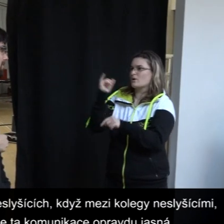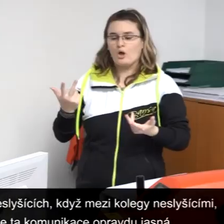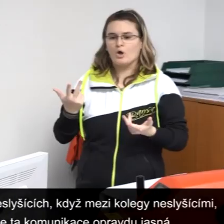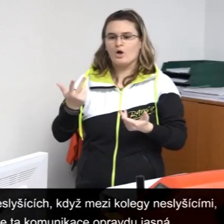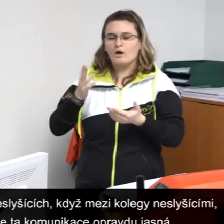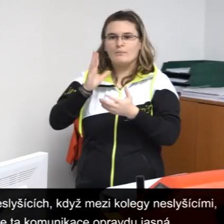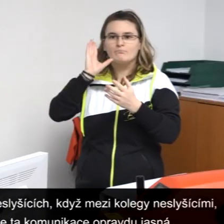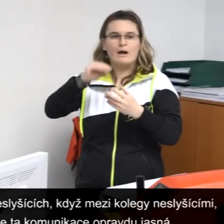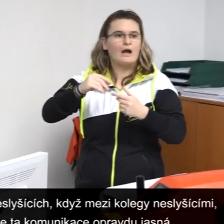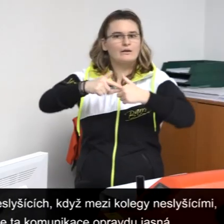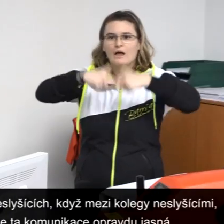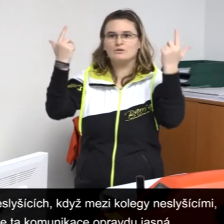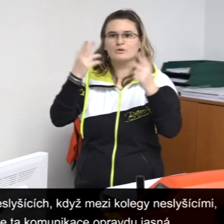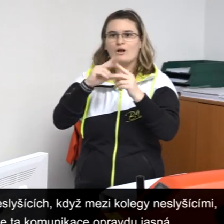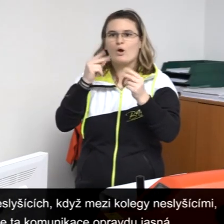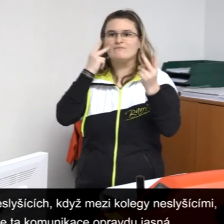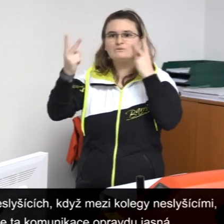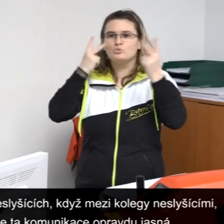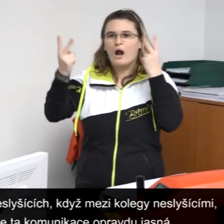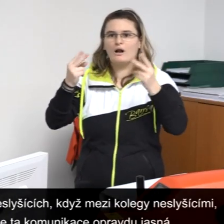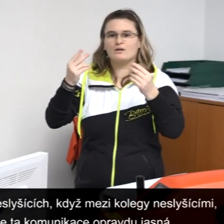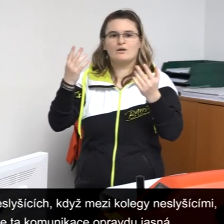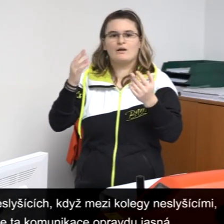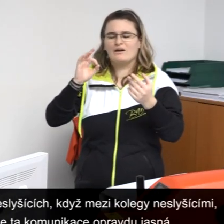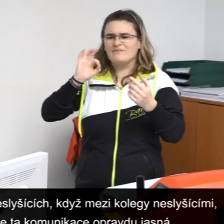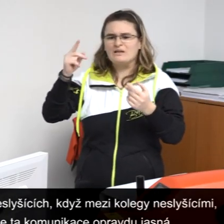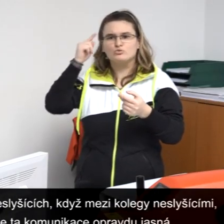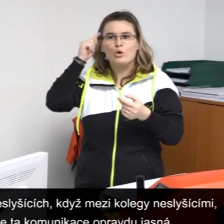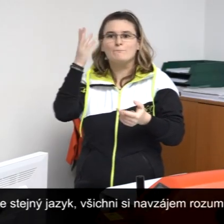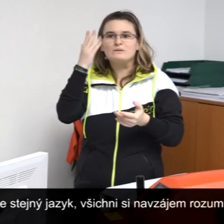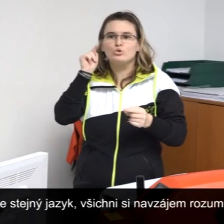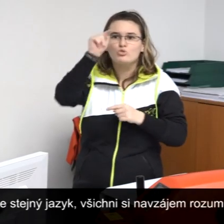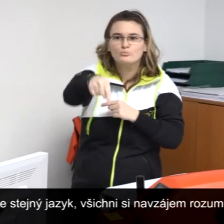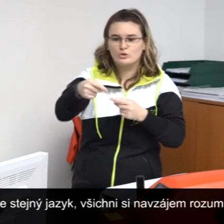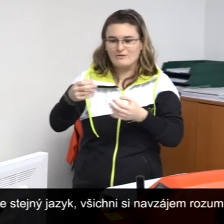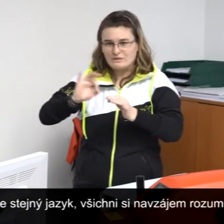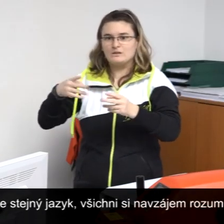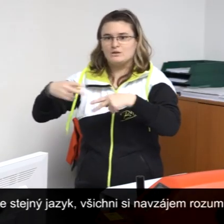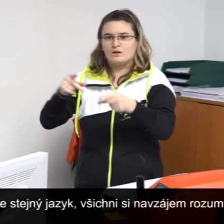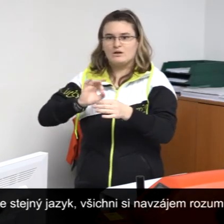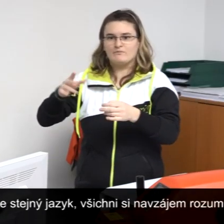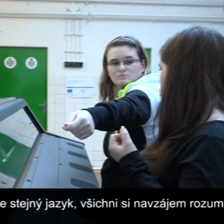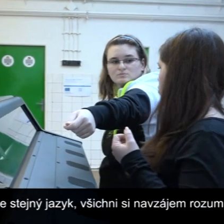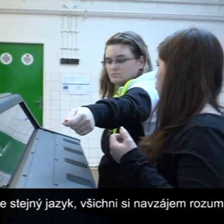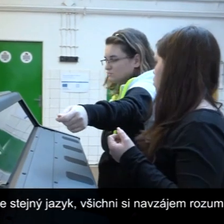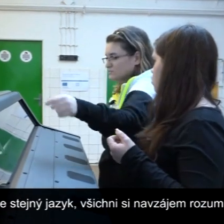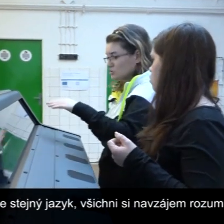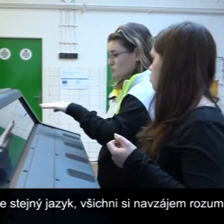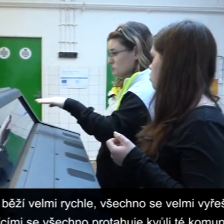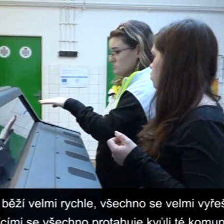neslyšících, když jsem vlastně mezi kolegy neslyšícími, tak je ta komunikace opravdu jasná. Všichni používáme stejný jazyk, všichni si navzájem rozumíme, takže ta